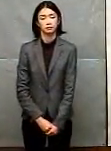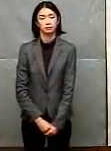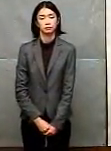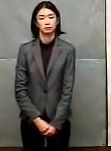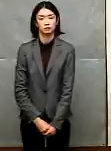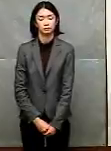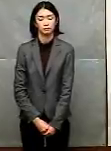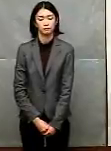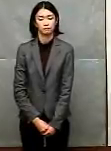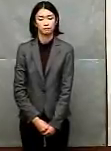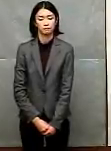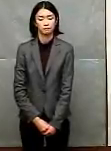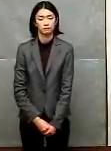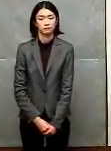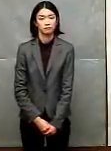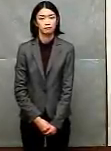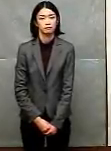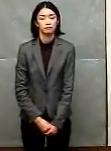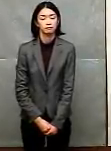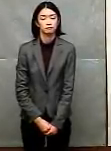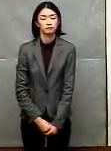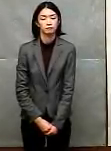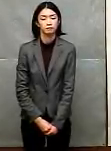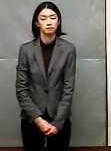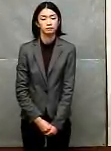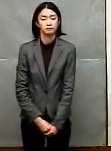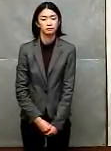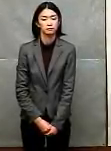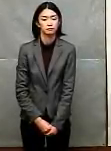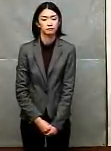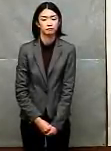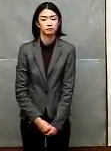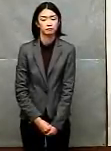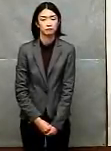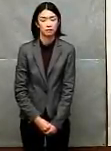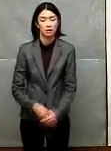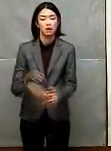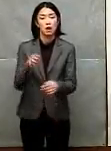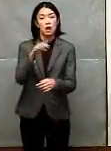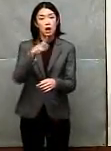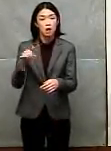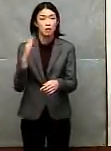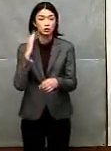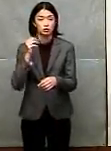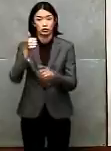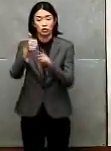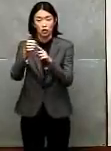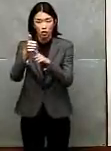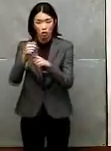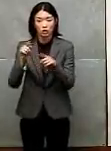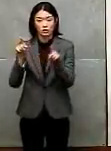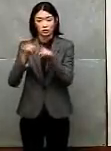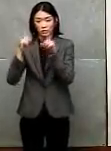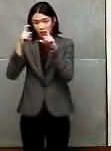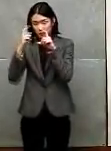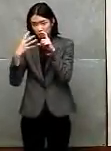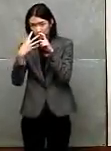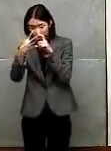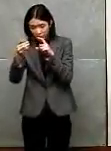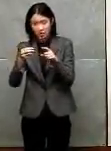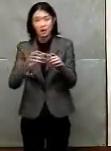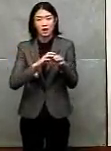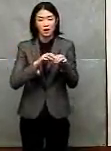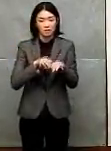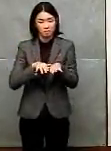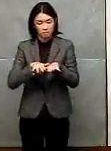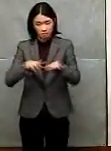科学新報の宮崎と申します。 はい、 よろしくお願いします。安倍首相と の写真の件なんでお伺いしたいんですけども、 はい、